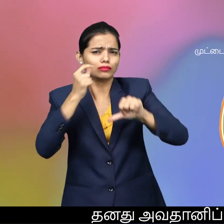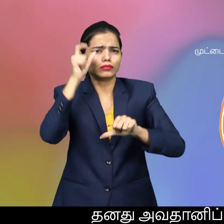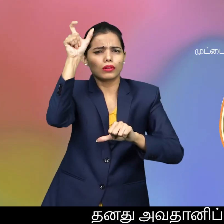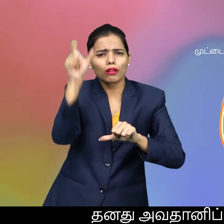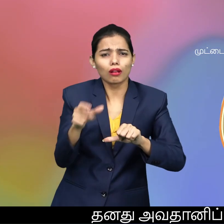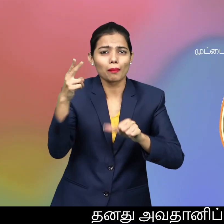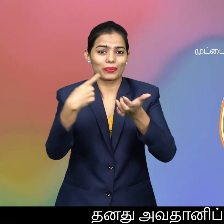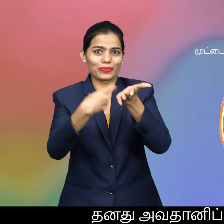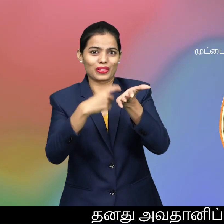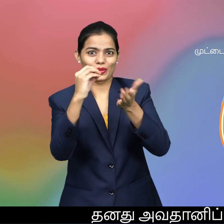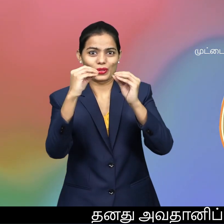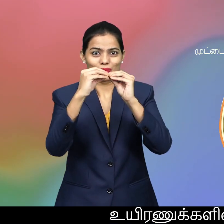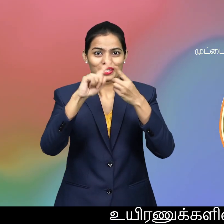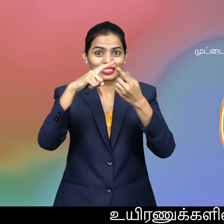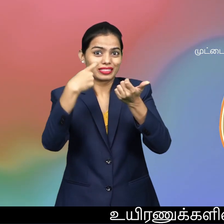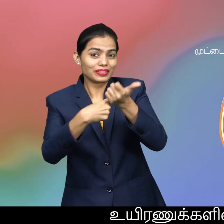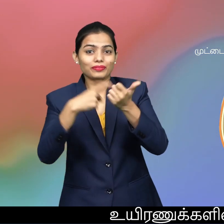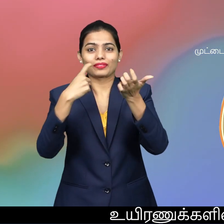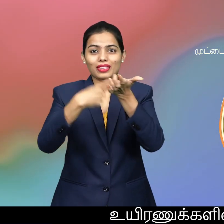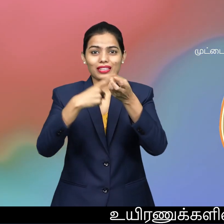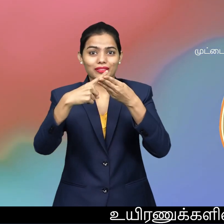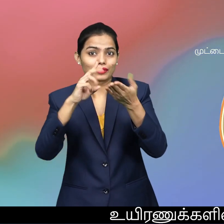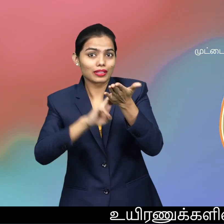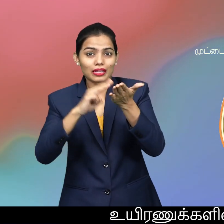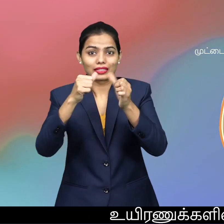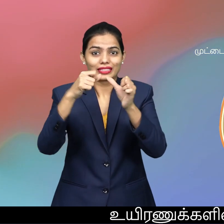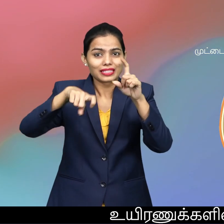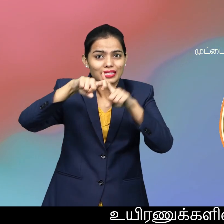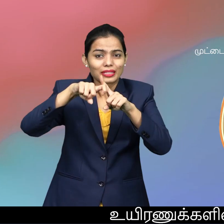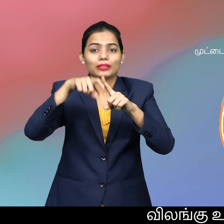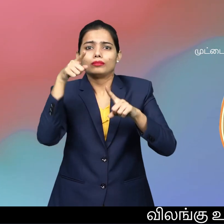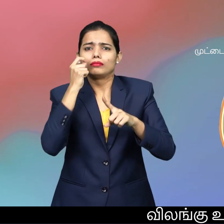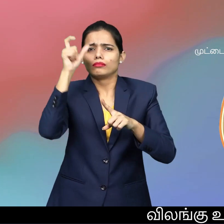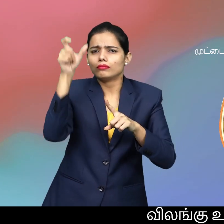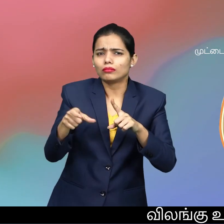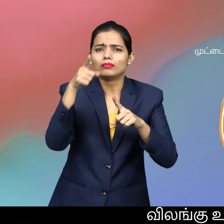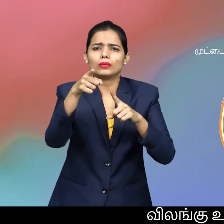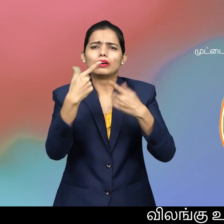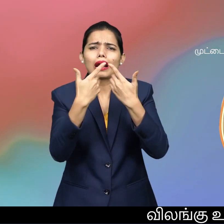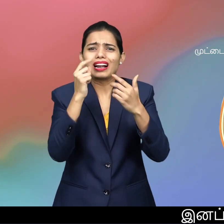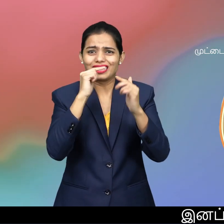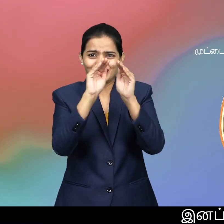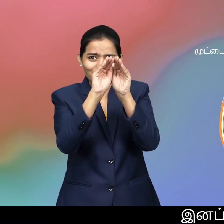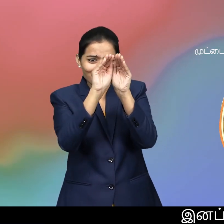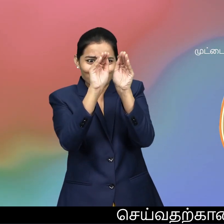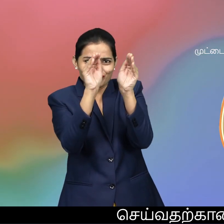அவதானிப்புகளை வெளியிட்டார். உயிரணுக்களின் இருகூற்று பிளவு விலங்கு உயிரணுக்களை இனப்பெருக்கம்